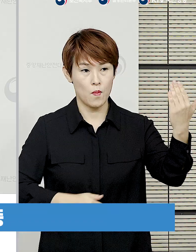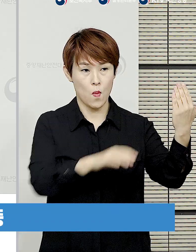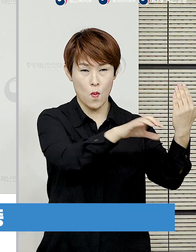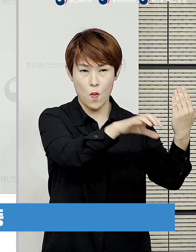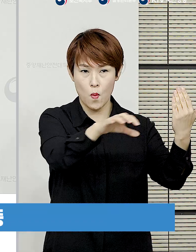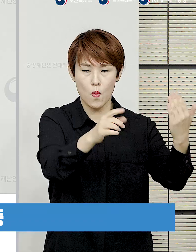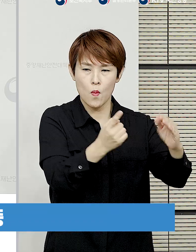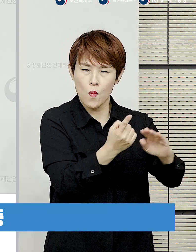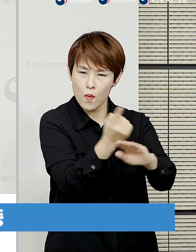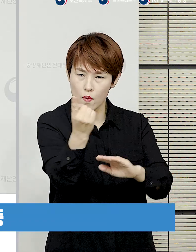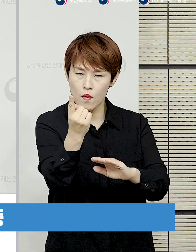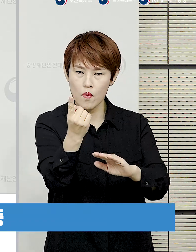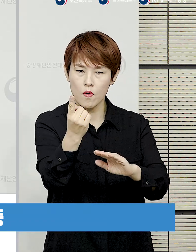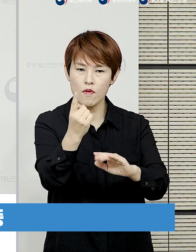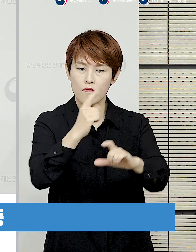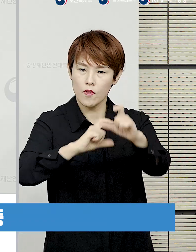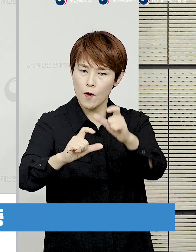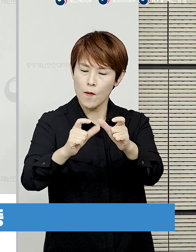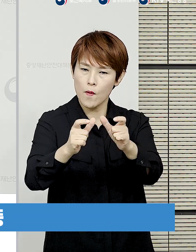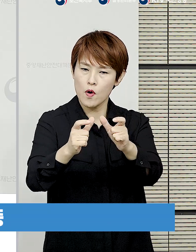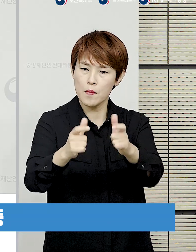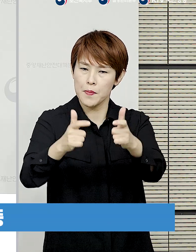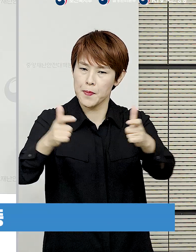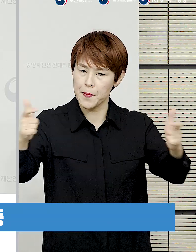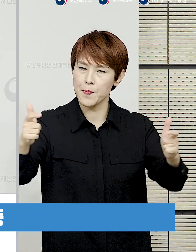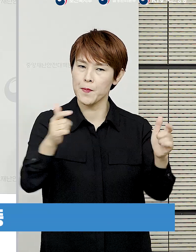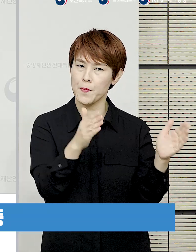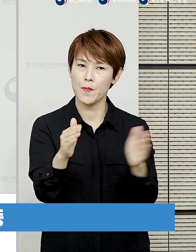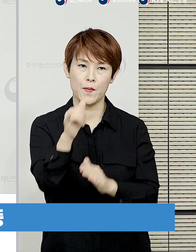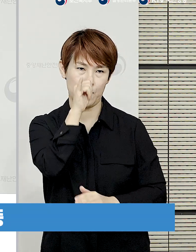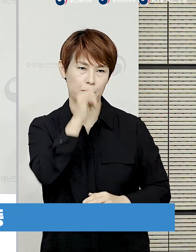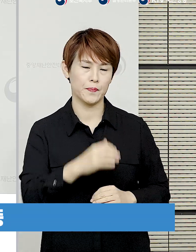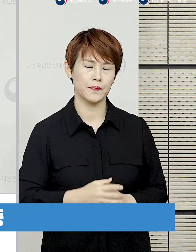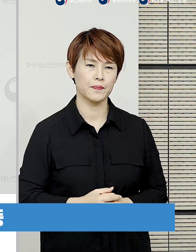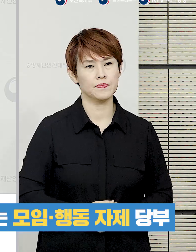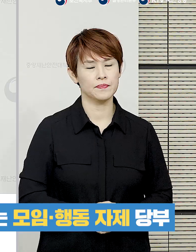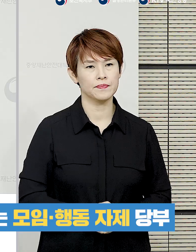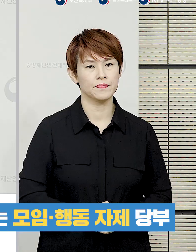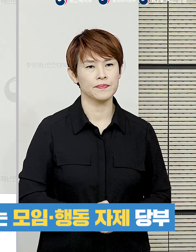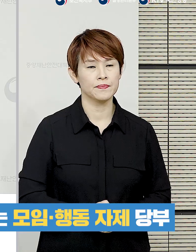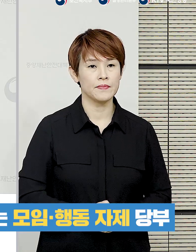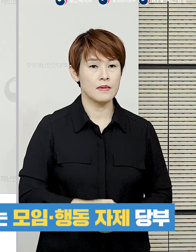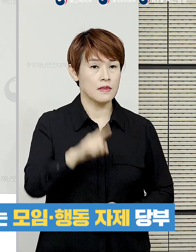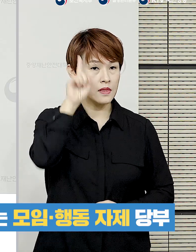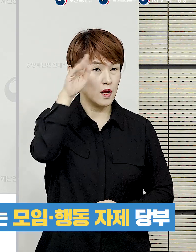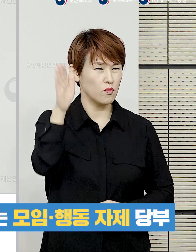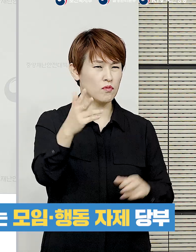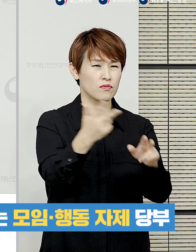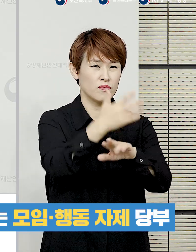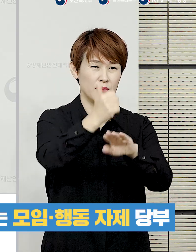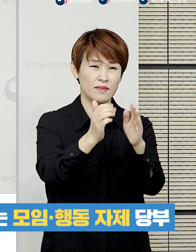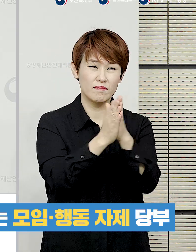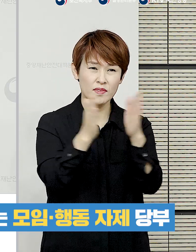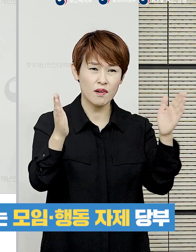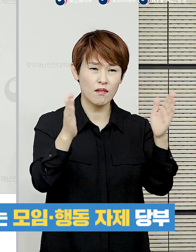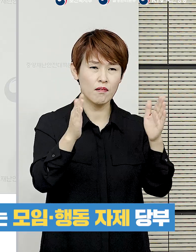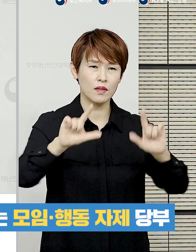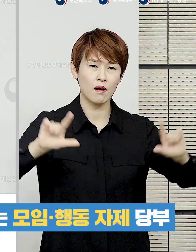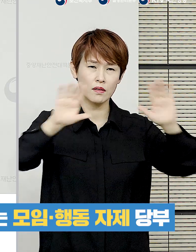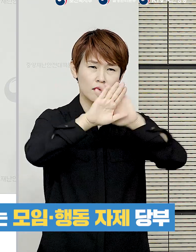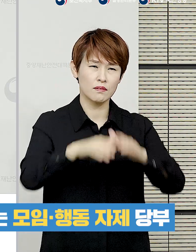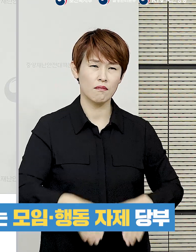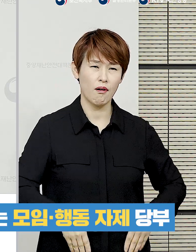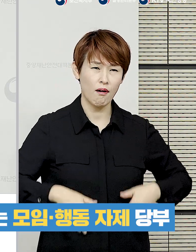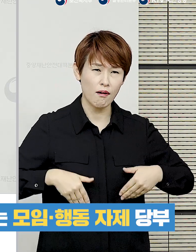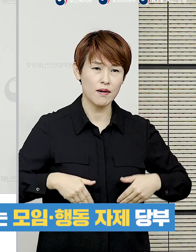9개의 임시생활시설 이외에 시설을 추가 확보할 준비를 하고 있습니다. 내일부터 주말이고 날씨도 따뜻해지면서